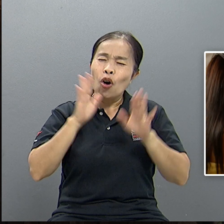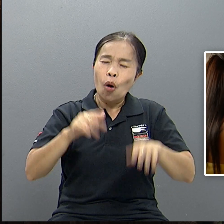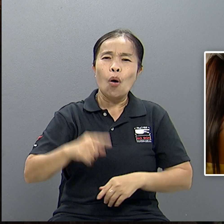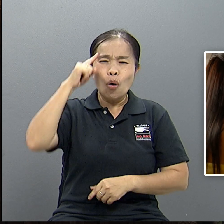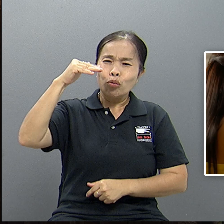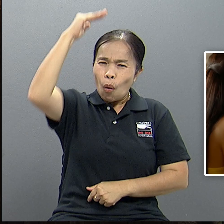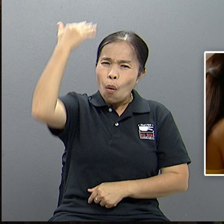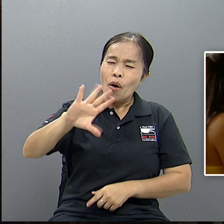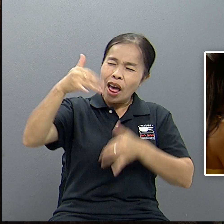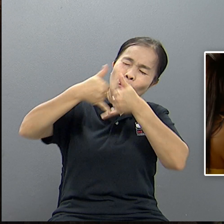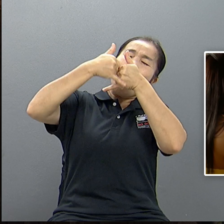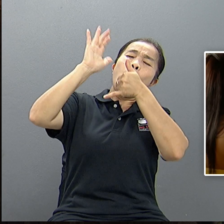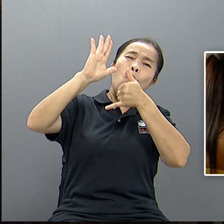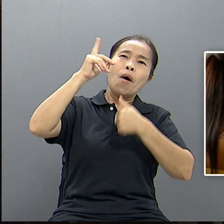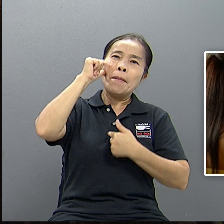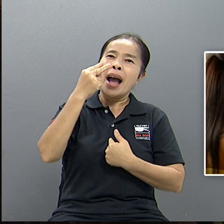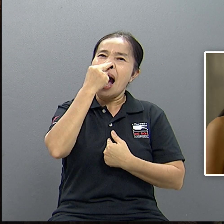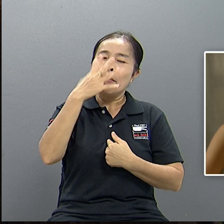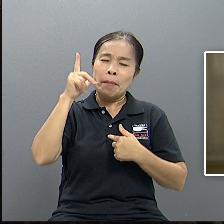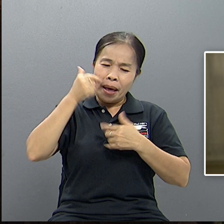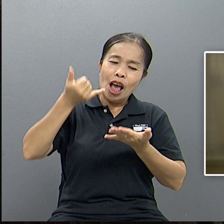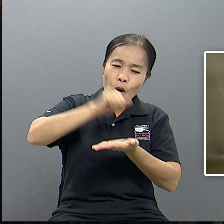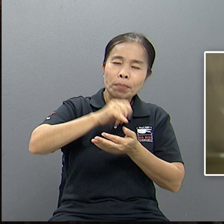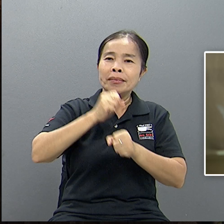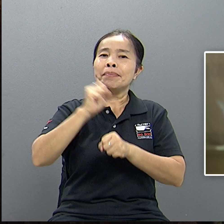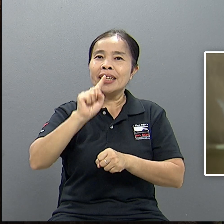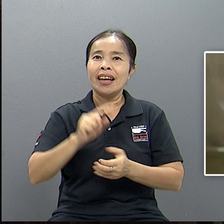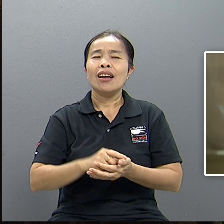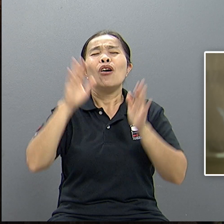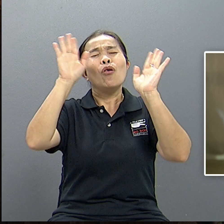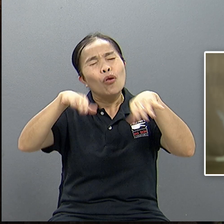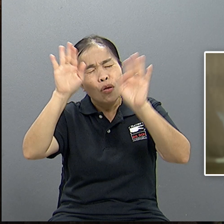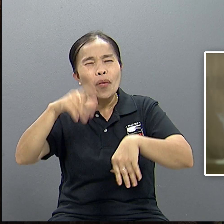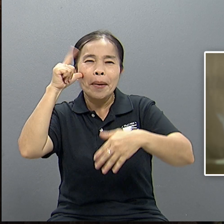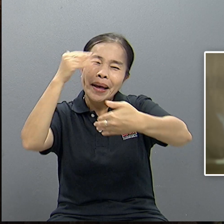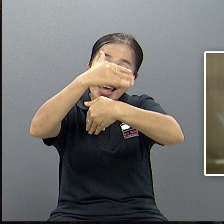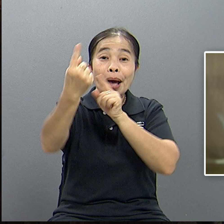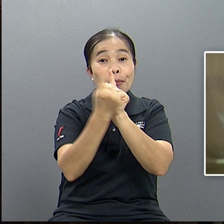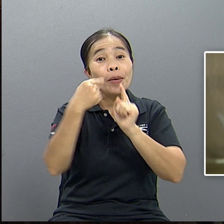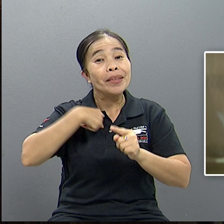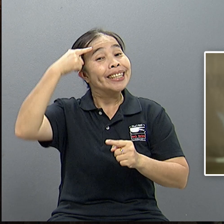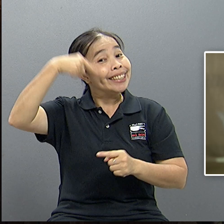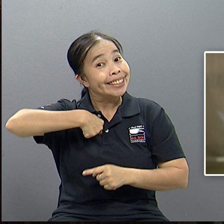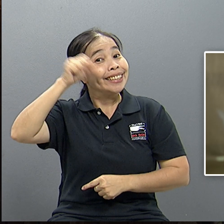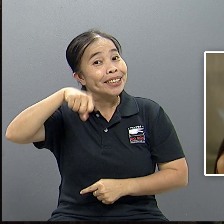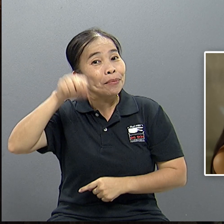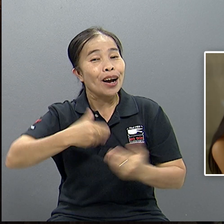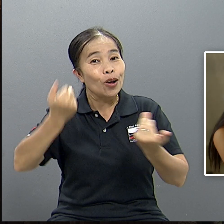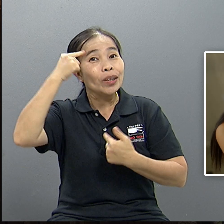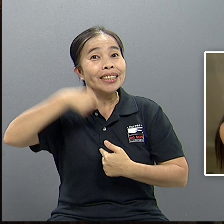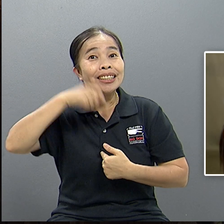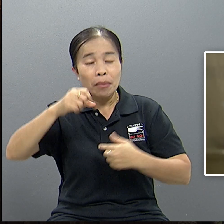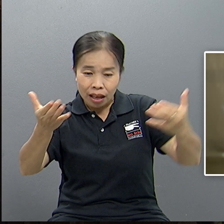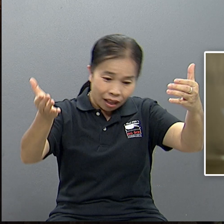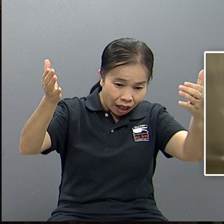กับอะไรแล้วเดี๋ยวแม่ก็ได้ล้มกันพอดี แม่มาหาฉันแม่คิดถึงฉันดึกแล้วไหน